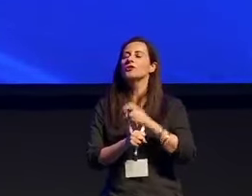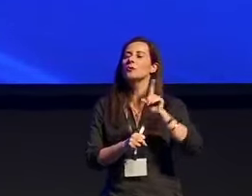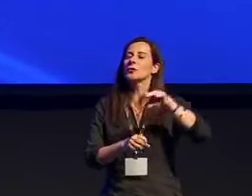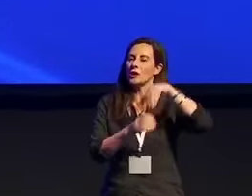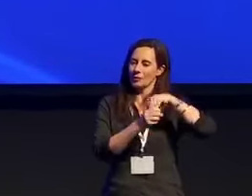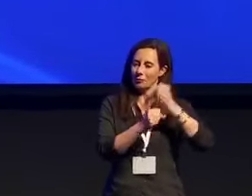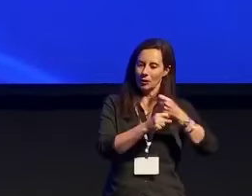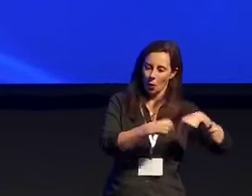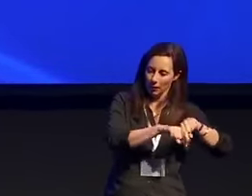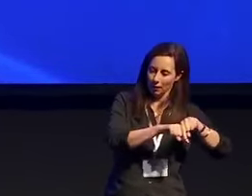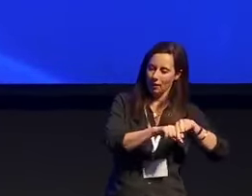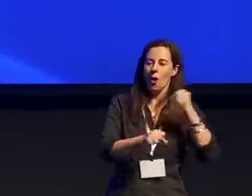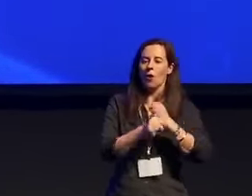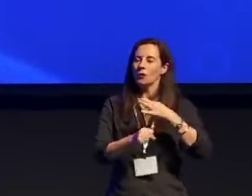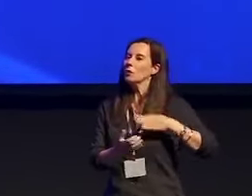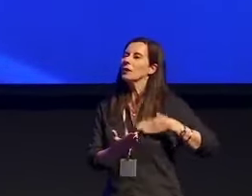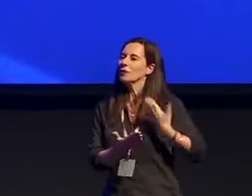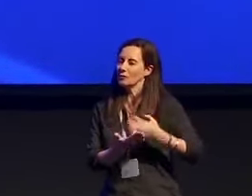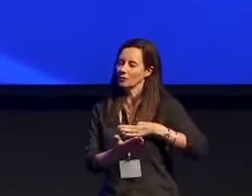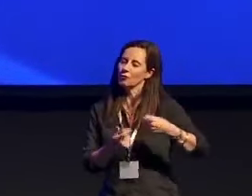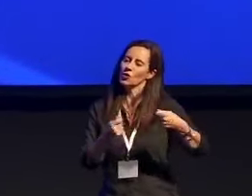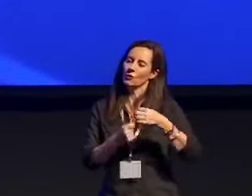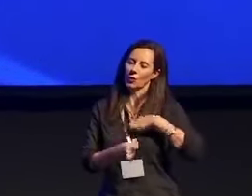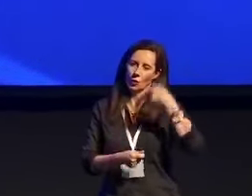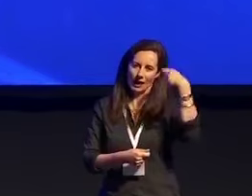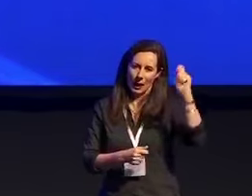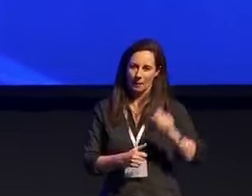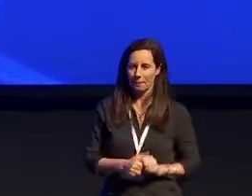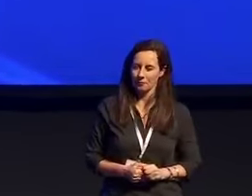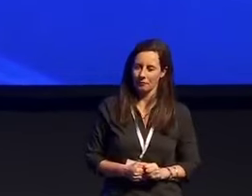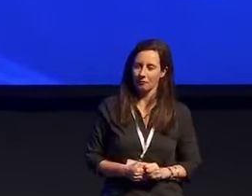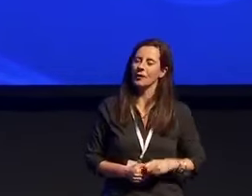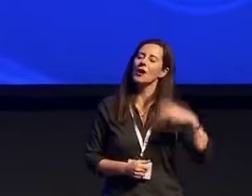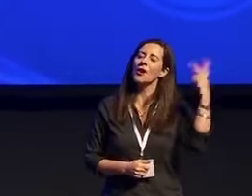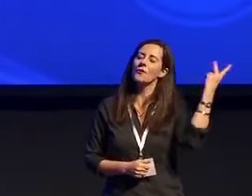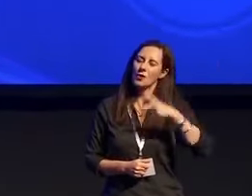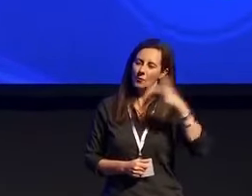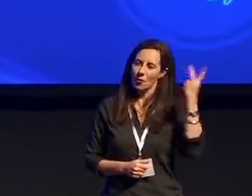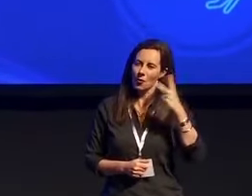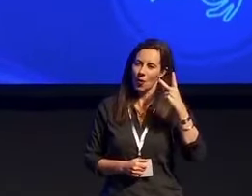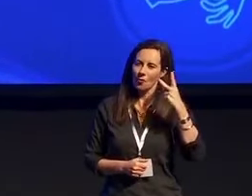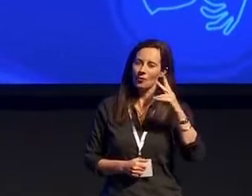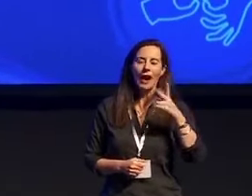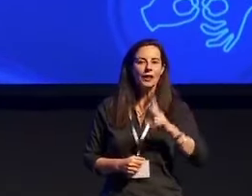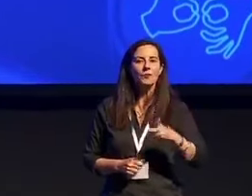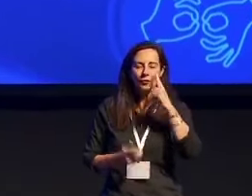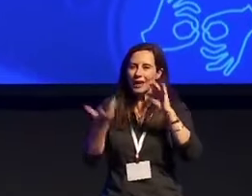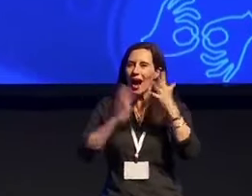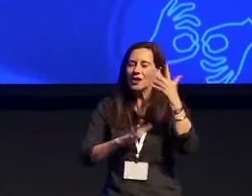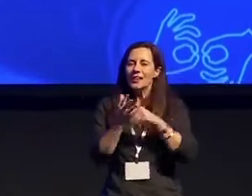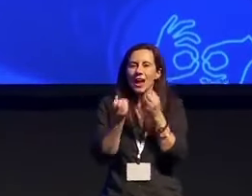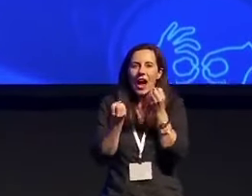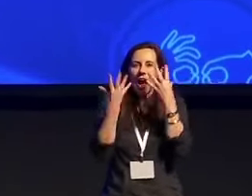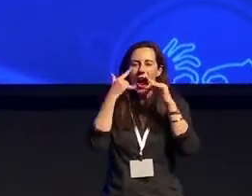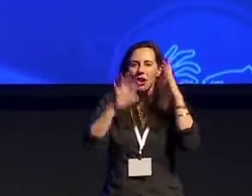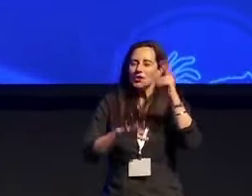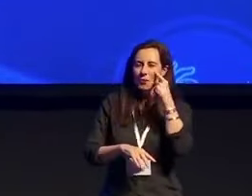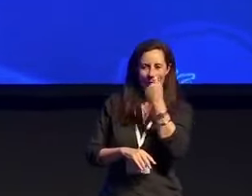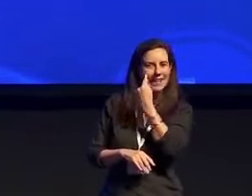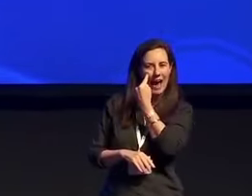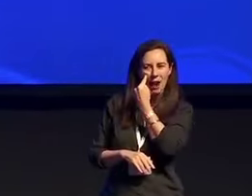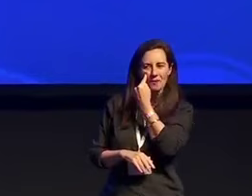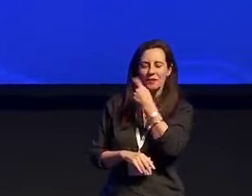המתחם, עובדנו, מתנדבנו ושותפינו היקרים. וכמובן ראיתם שוב את הזיק, את אותו ניצוץ שיש לך